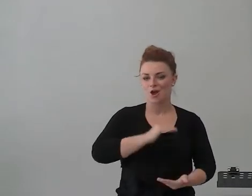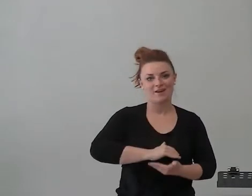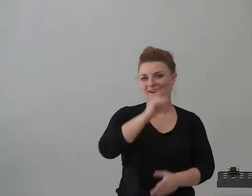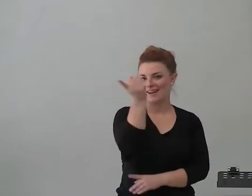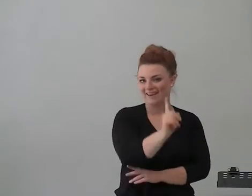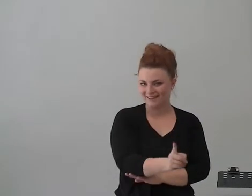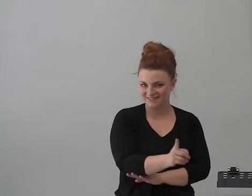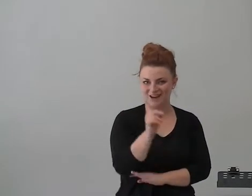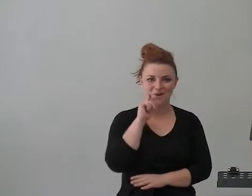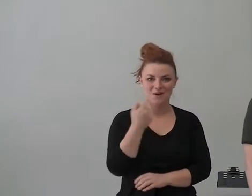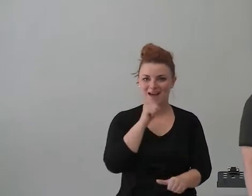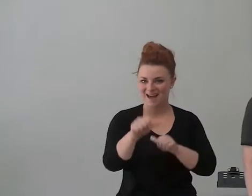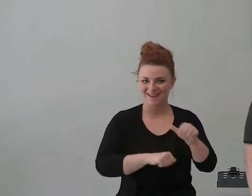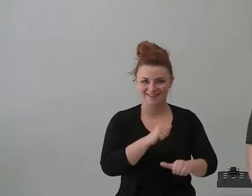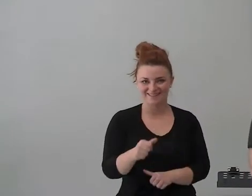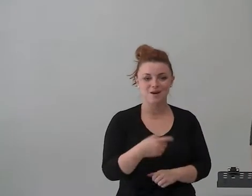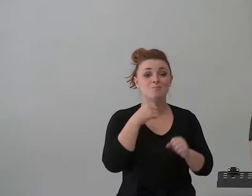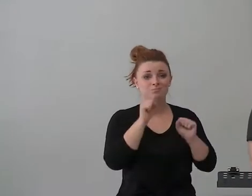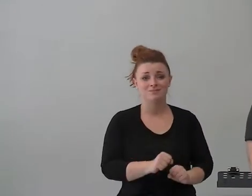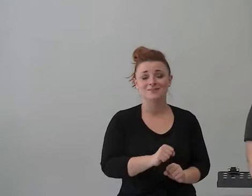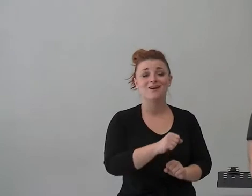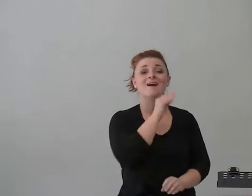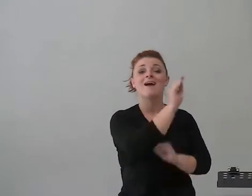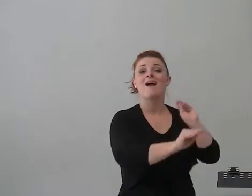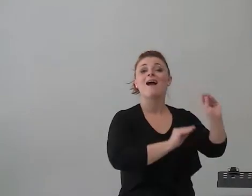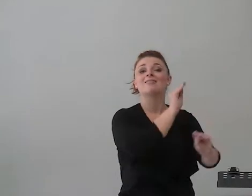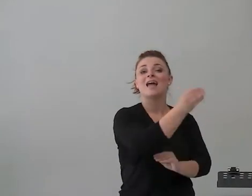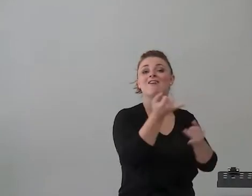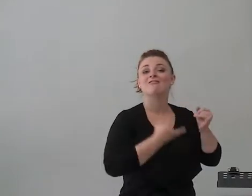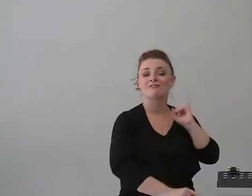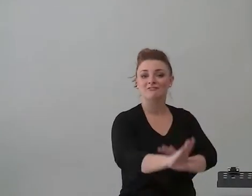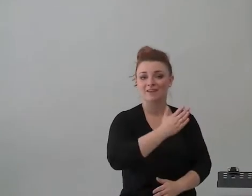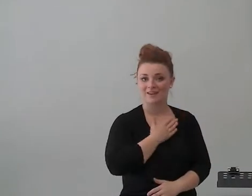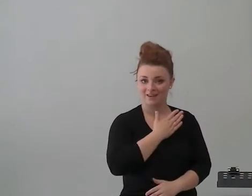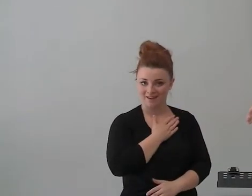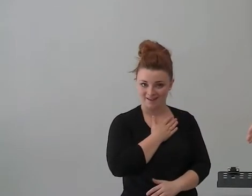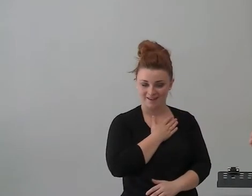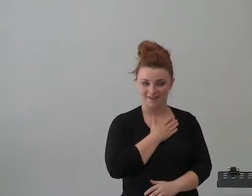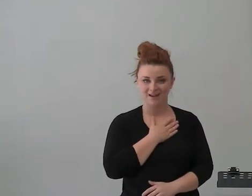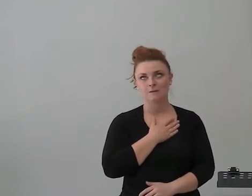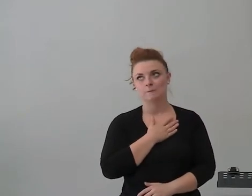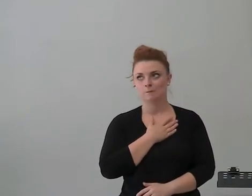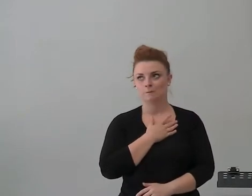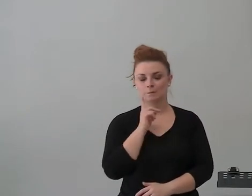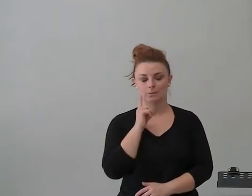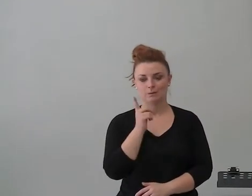Anzi, forse non conviene. Comunque, dobbiamo essere diversi oggi rispetto a un anno fa.